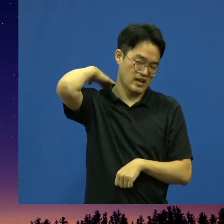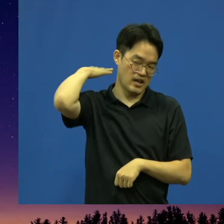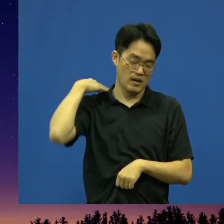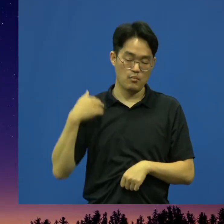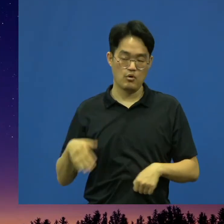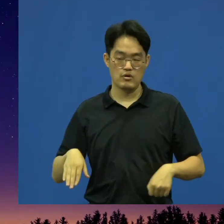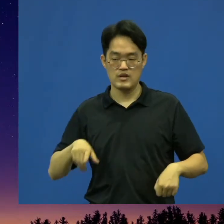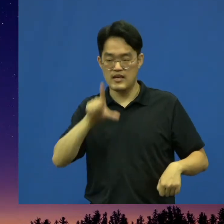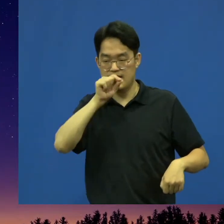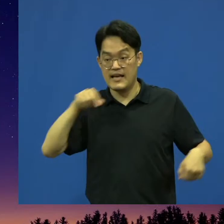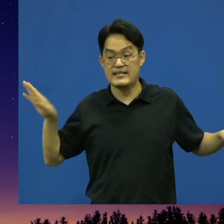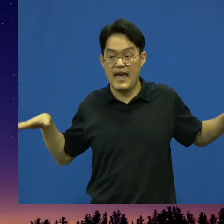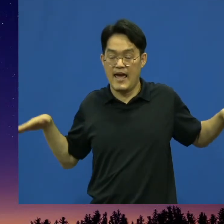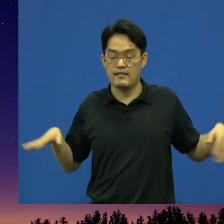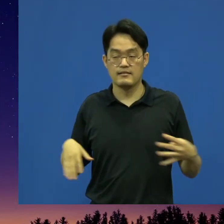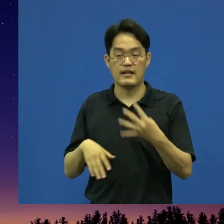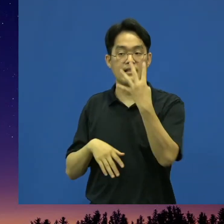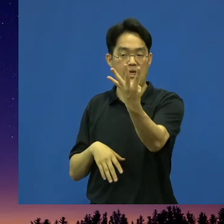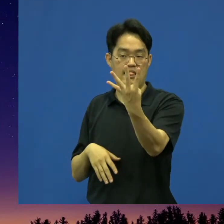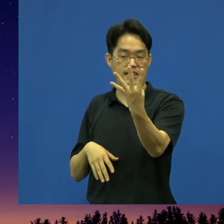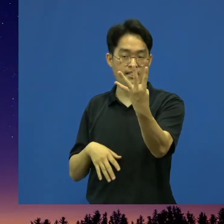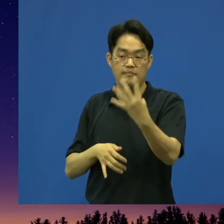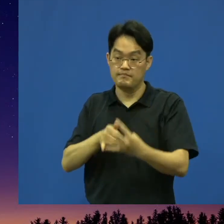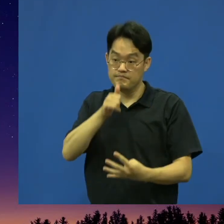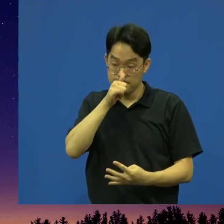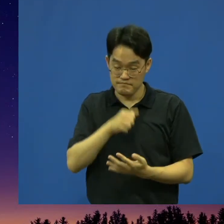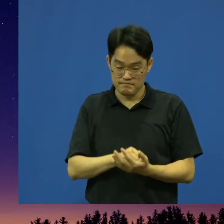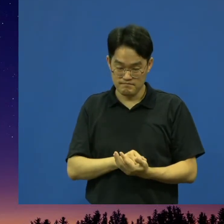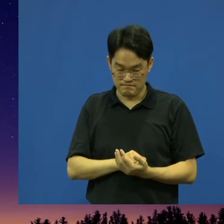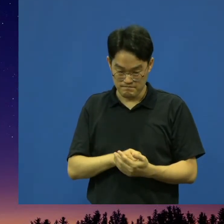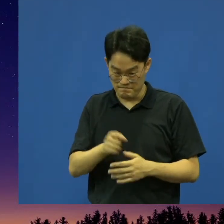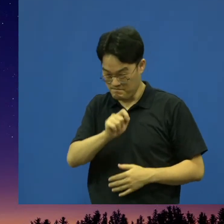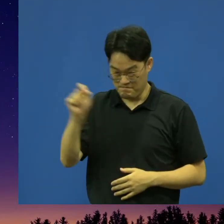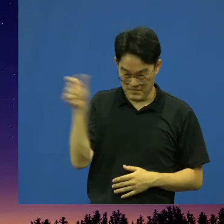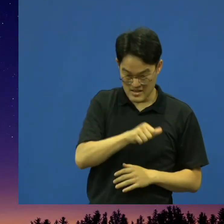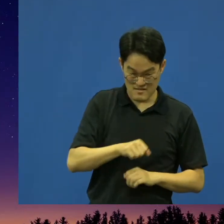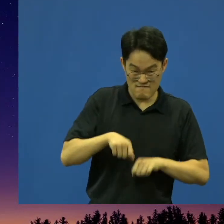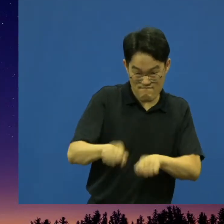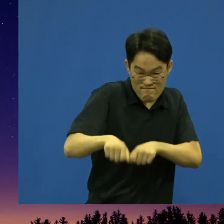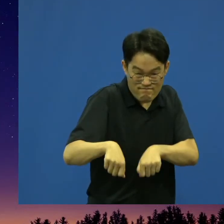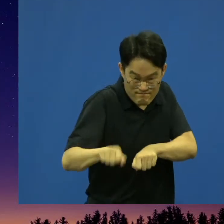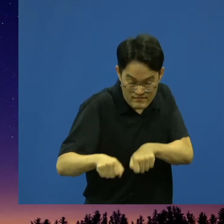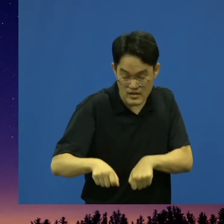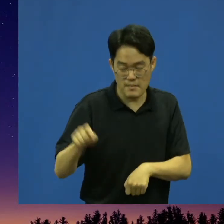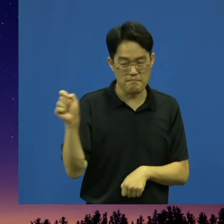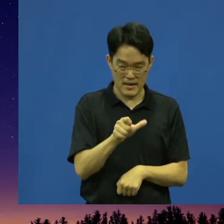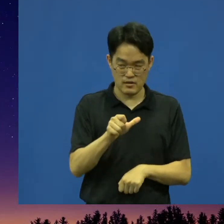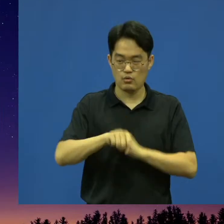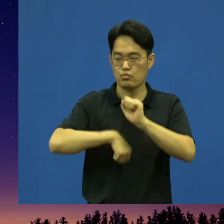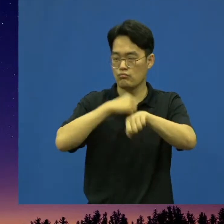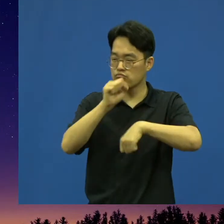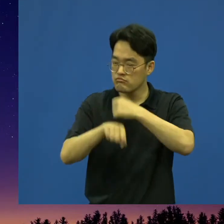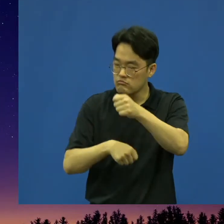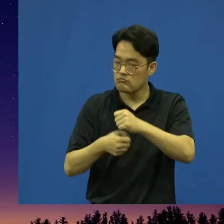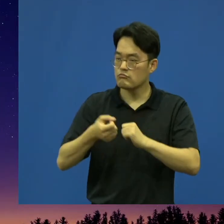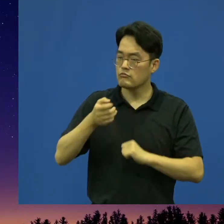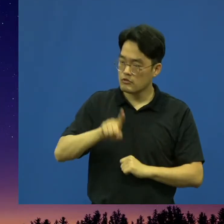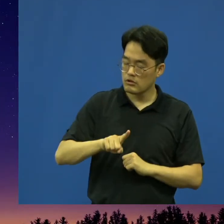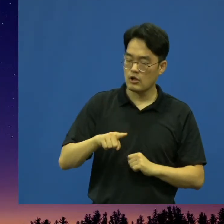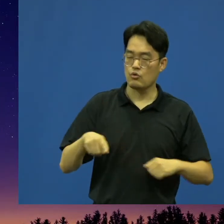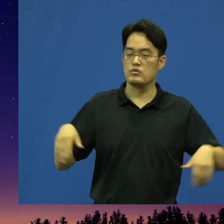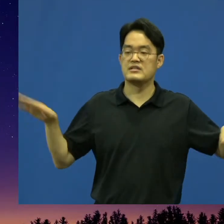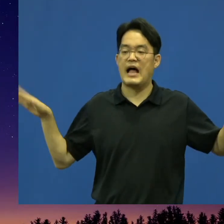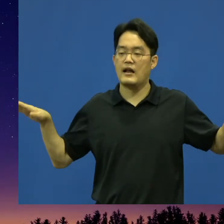날개 넷이 달렸어요. 안 그래도 굉장히 민첩한 동물인데 거기다가 새의 날개가